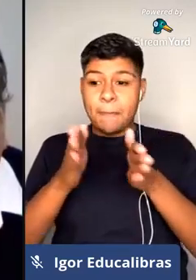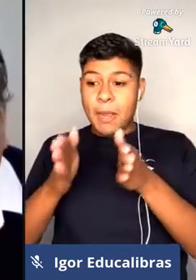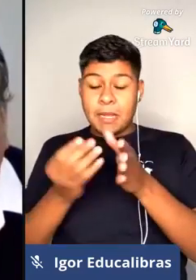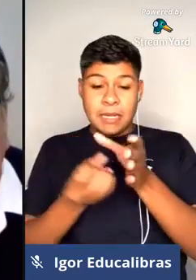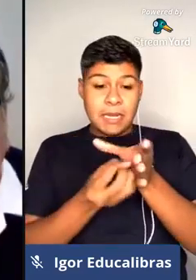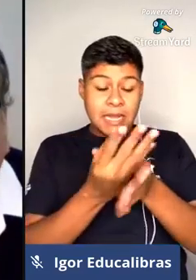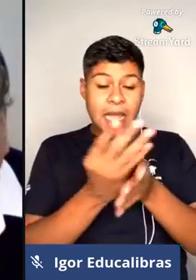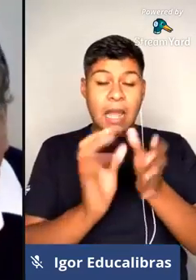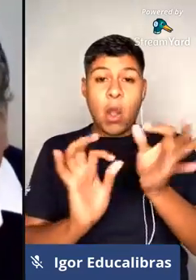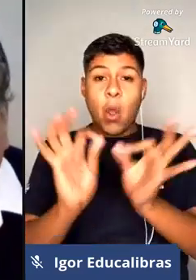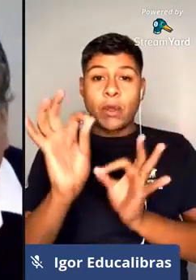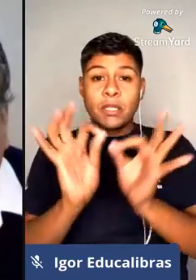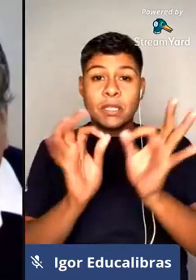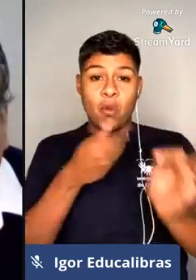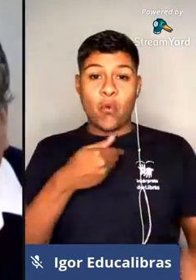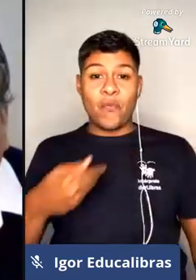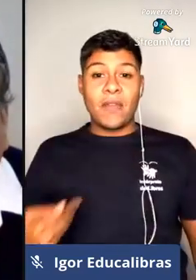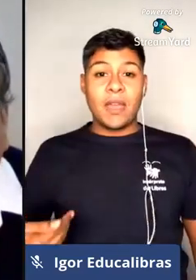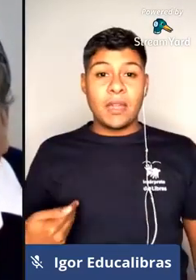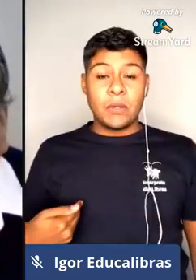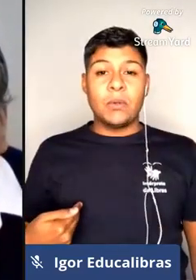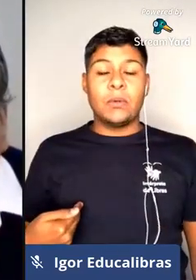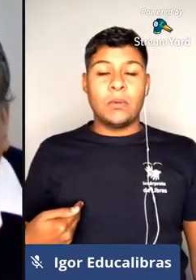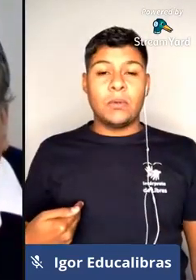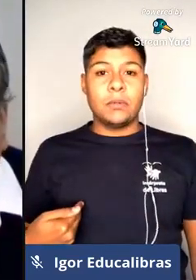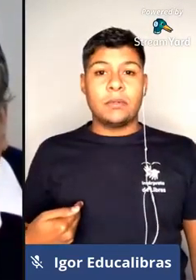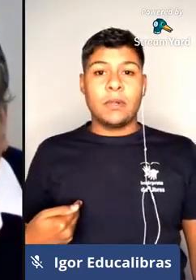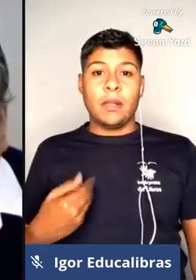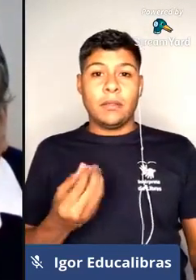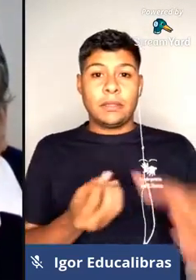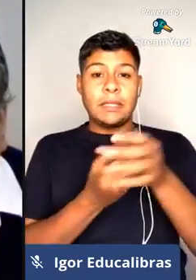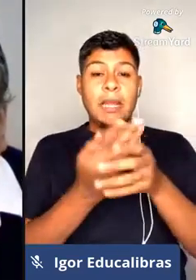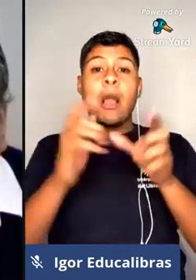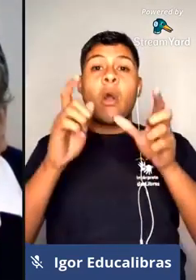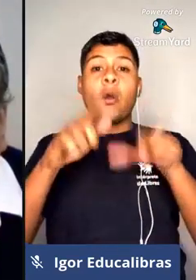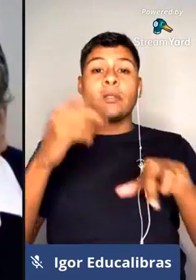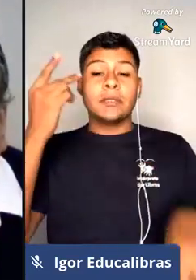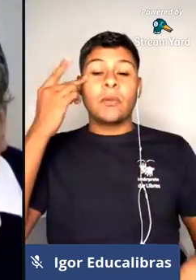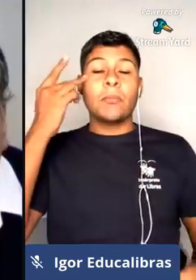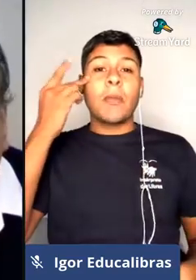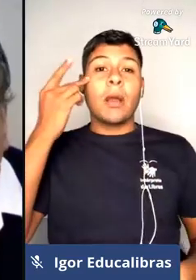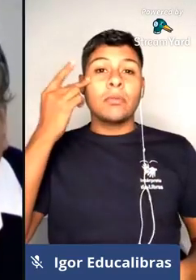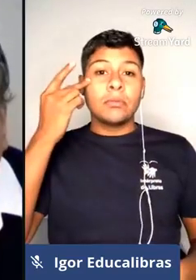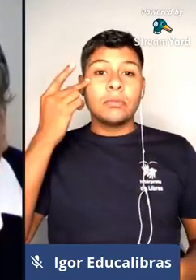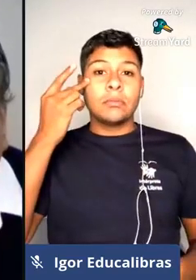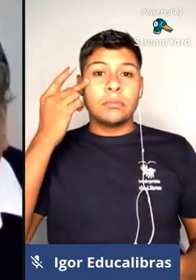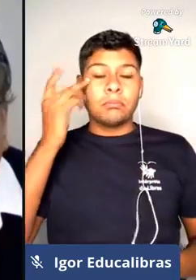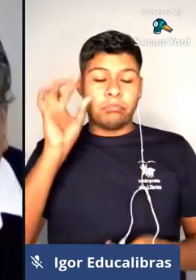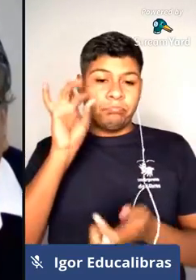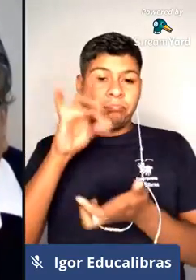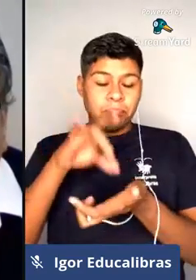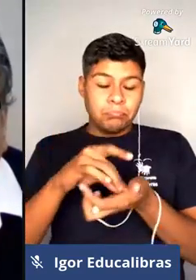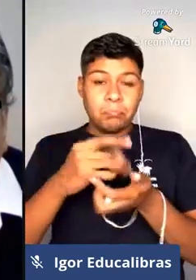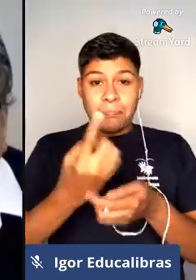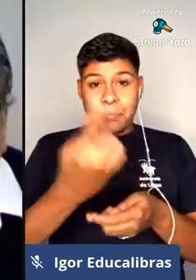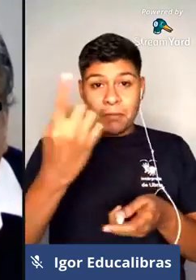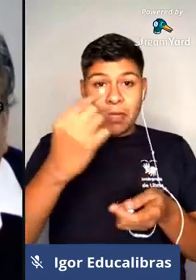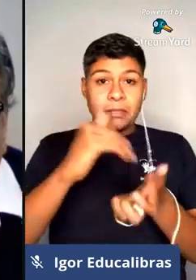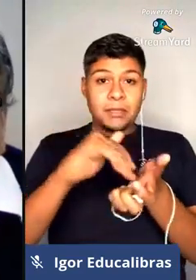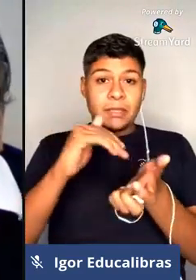organização de governo, né, como foi criado em São Paulo, e foi, de fato, a primeira